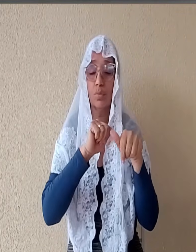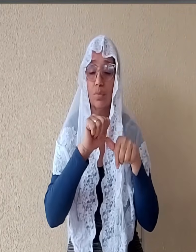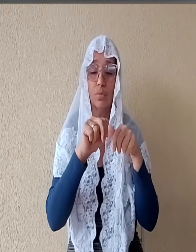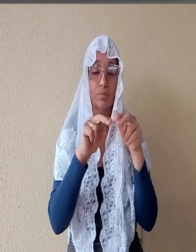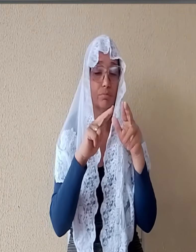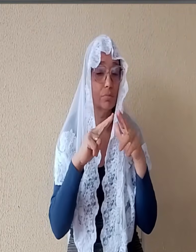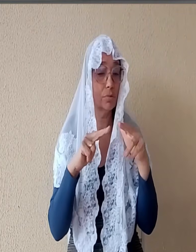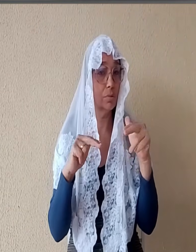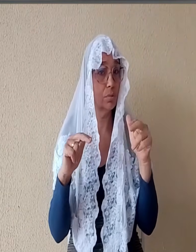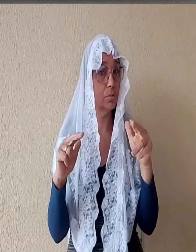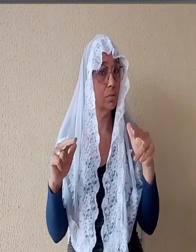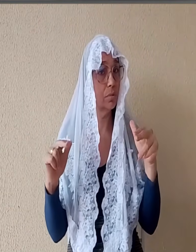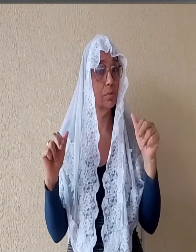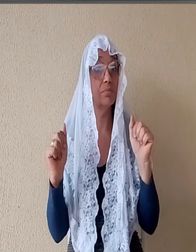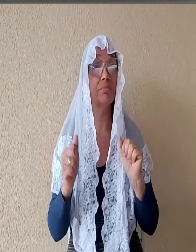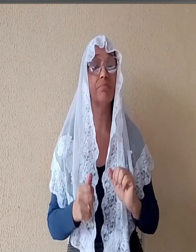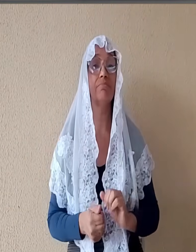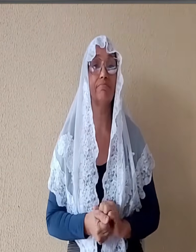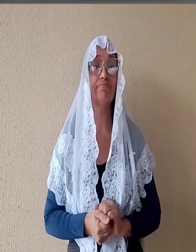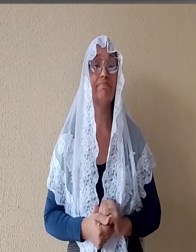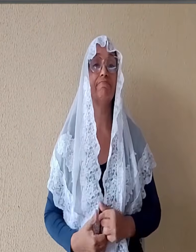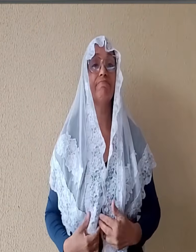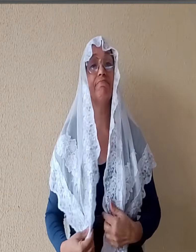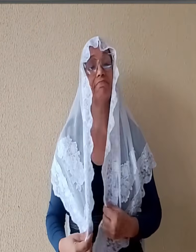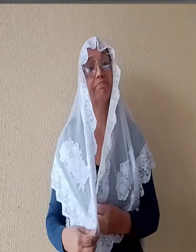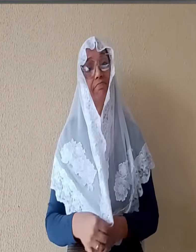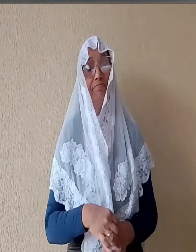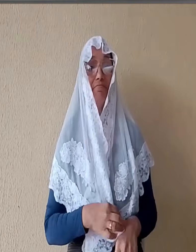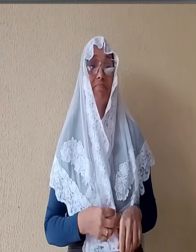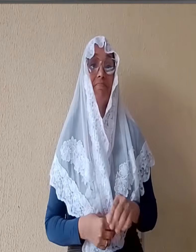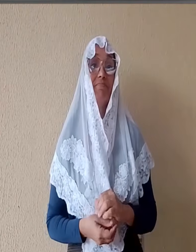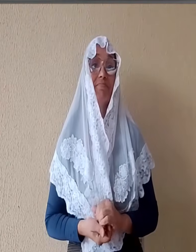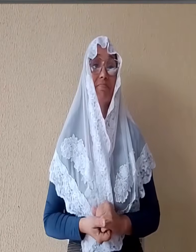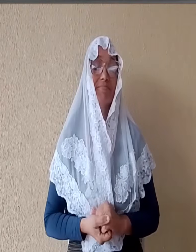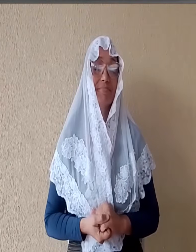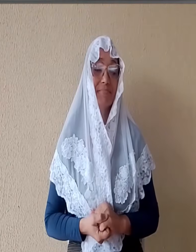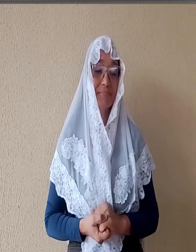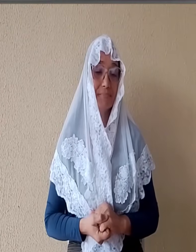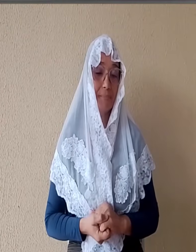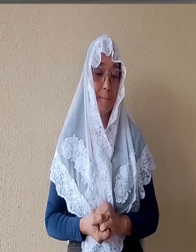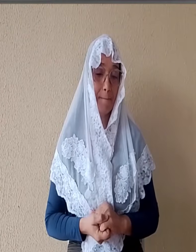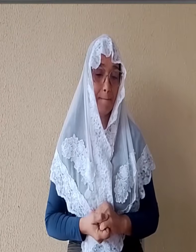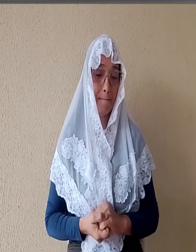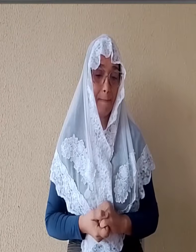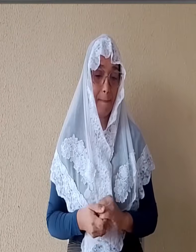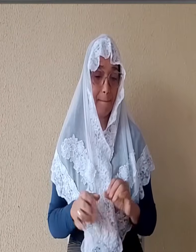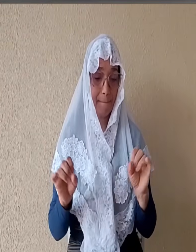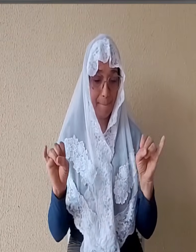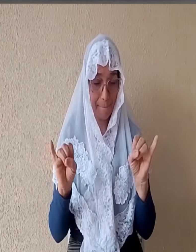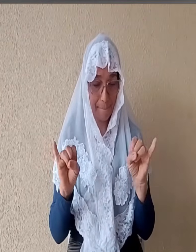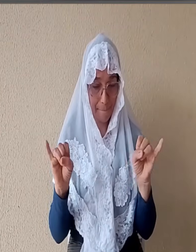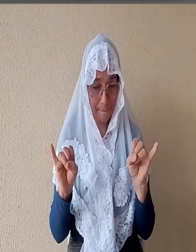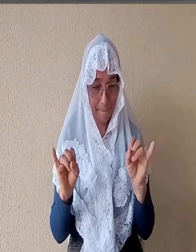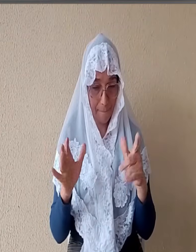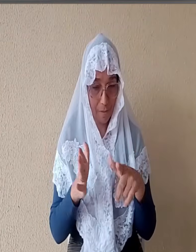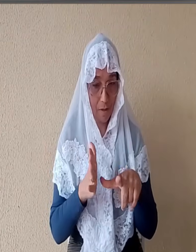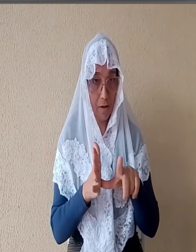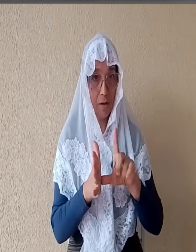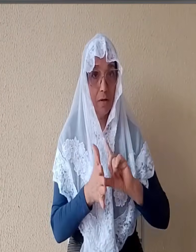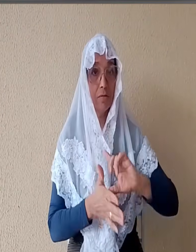irmãos. Mas quando é orado, bendito é o nome do Senhor. Tem que saber o assunto. Tem que saber o